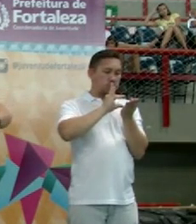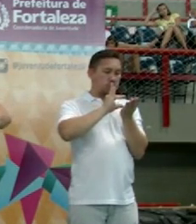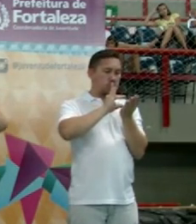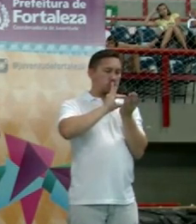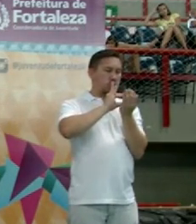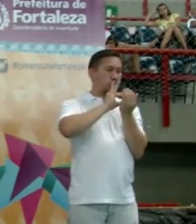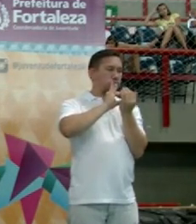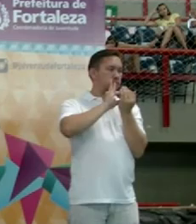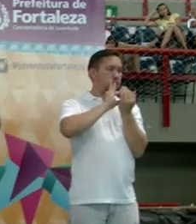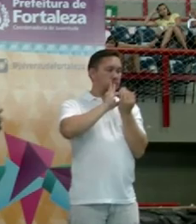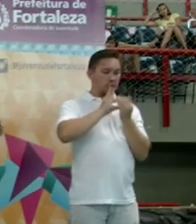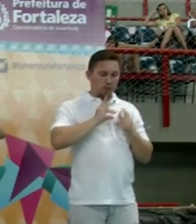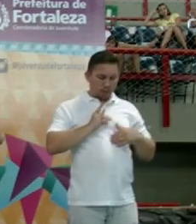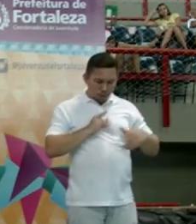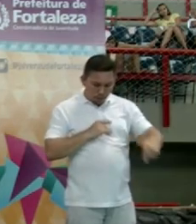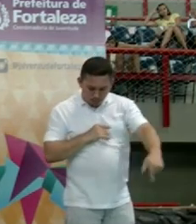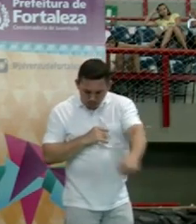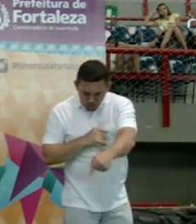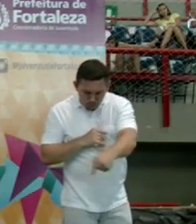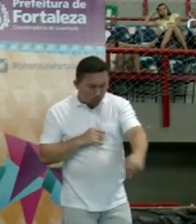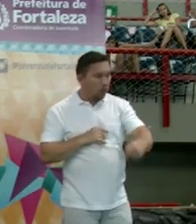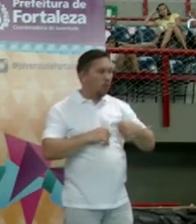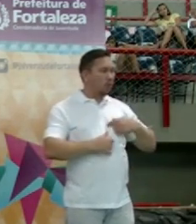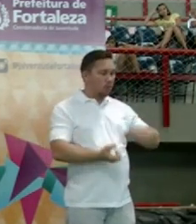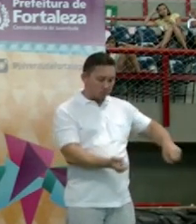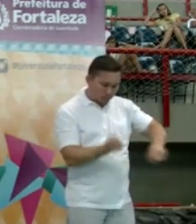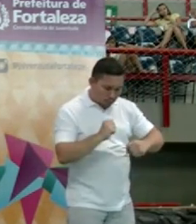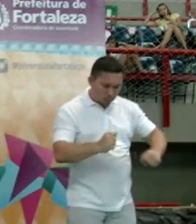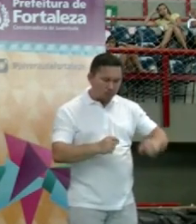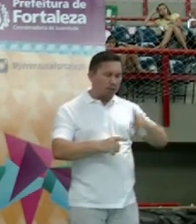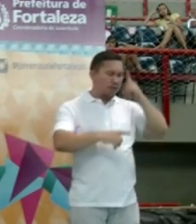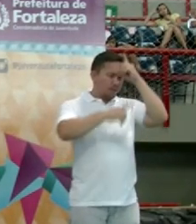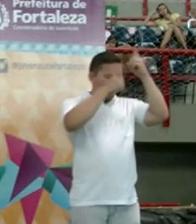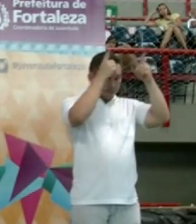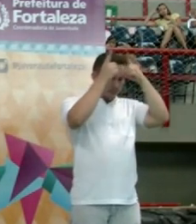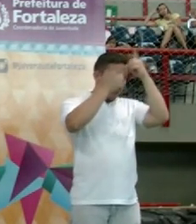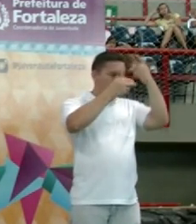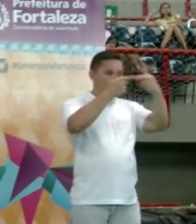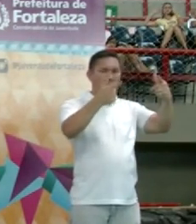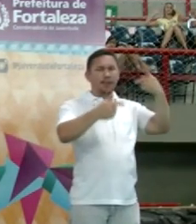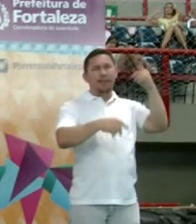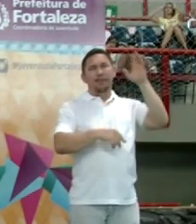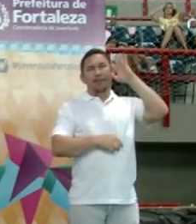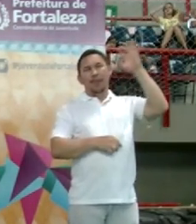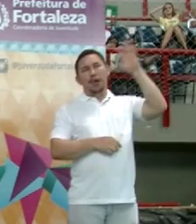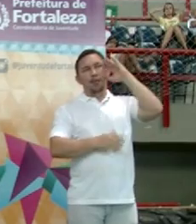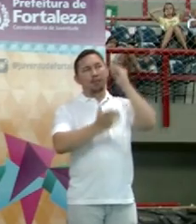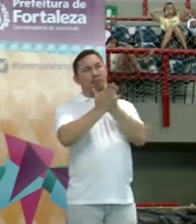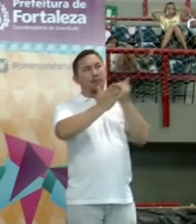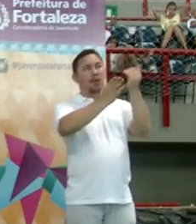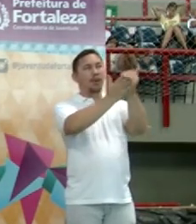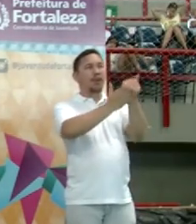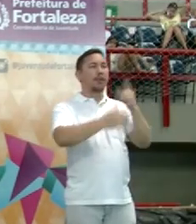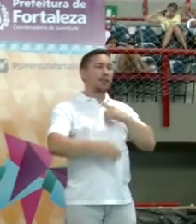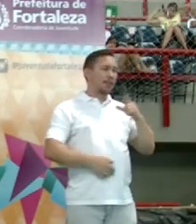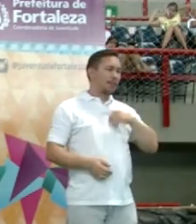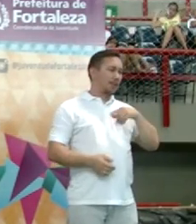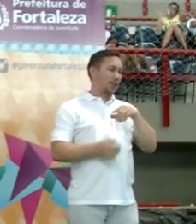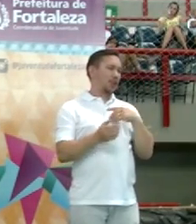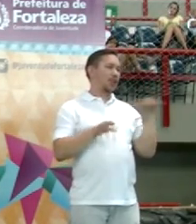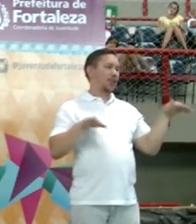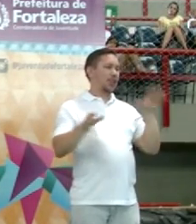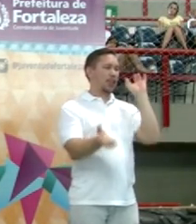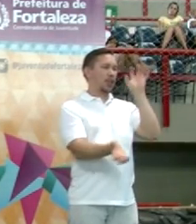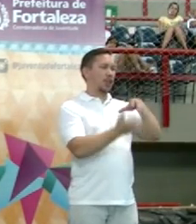vai atravessar o fosso. O fosso é um buraco. A galera inventa que isso aí já é imaginação demais, que tinham jacarés no